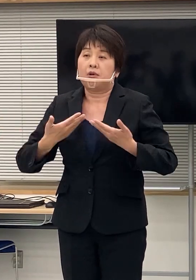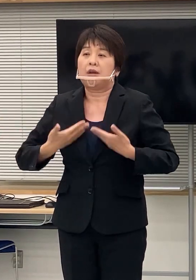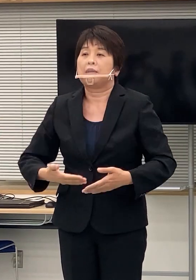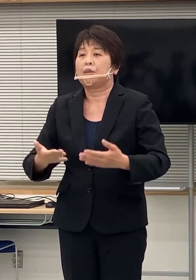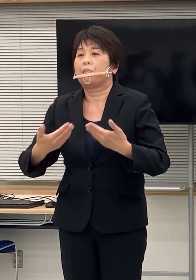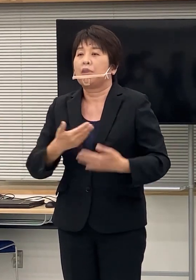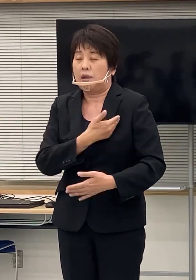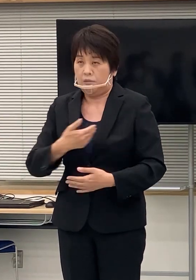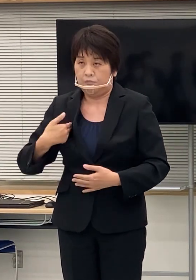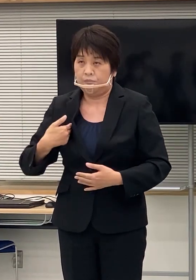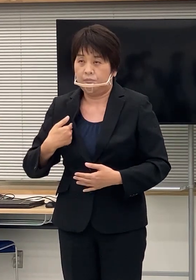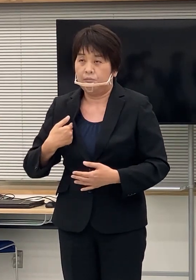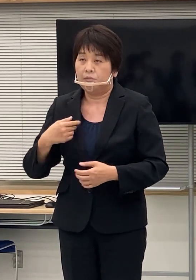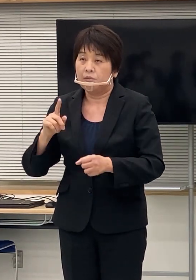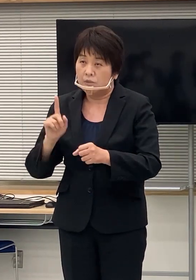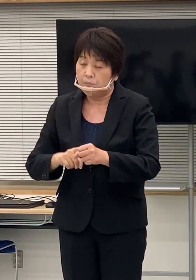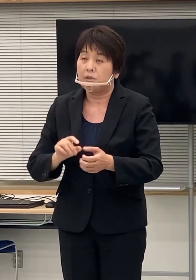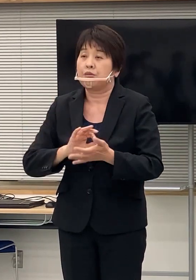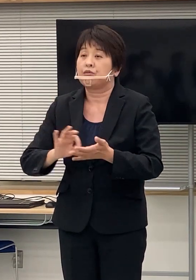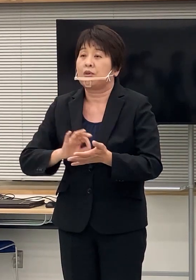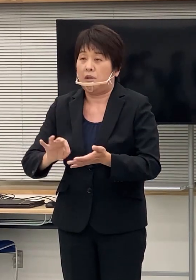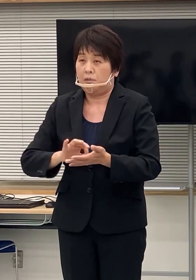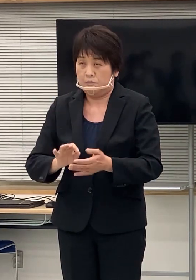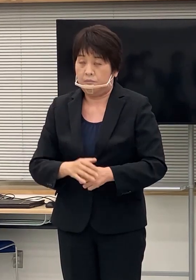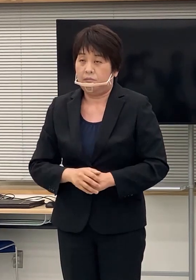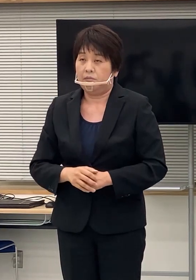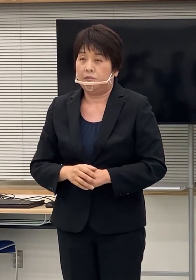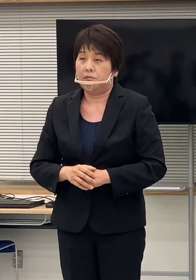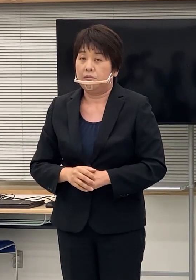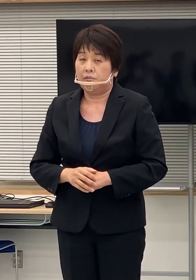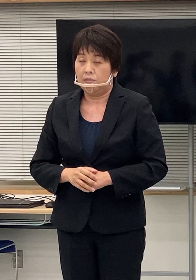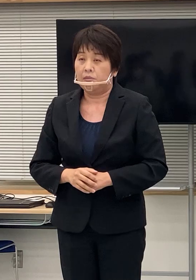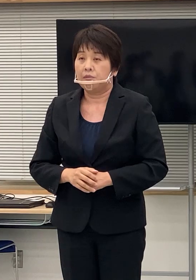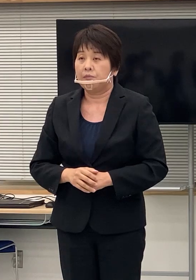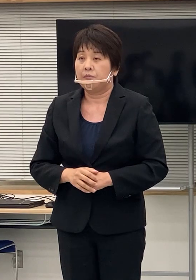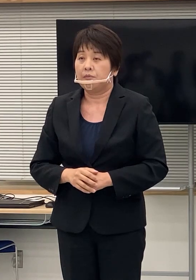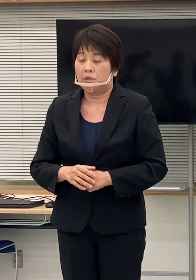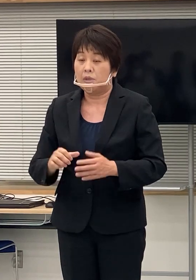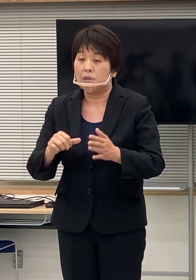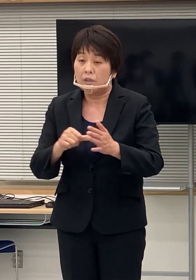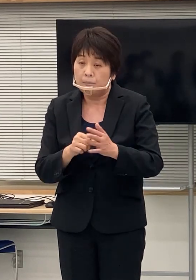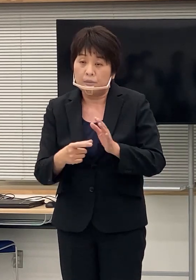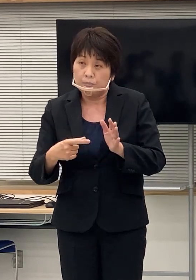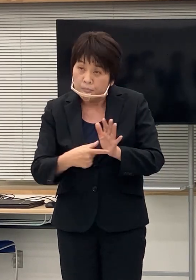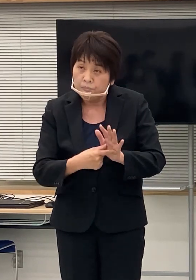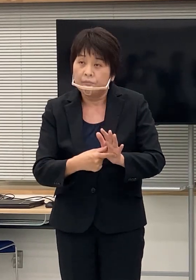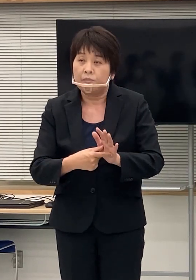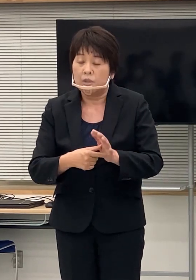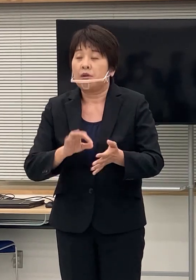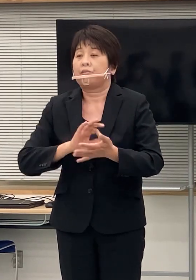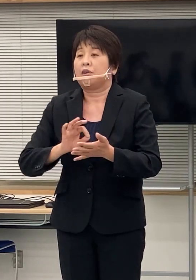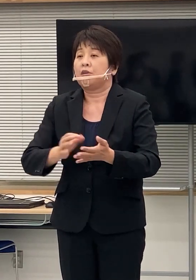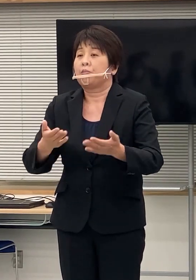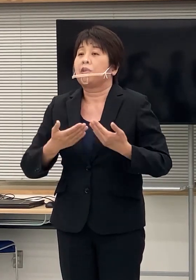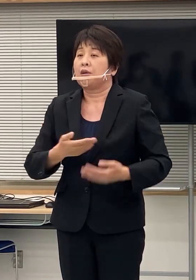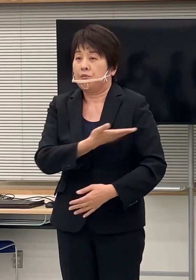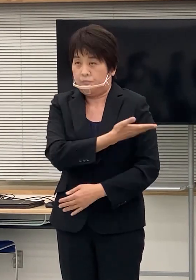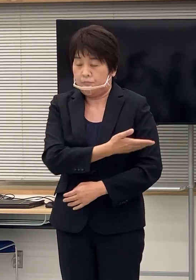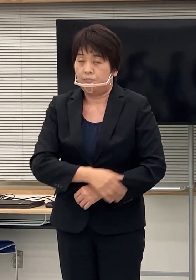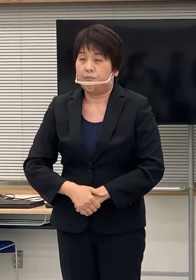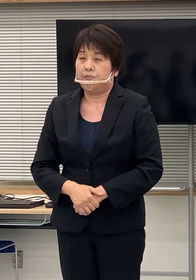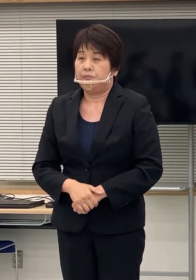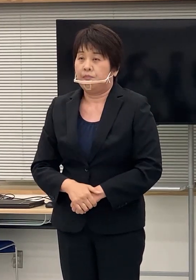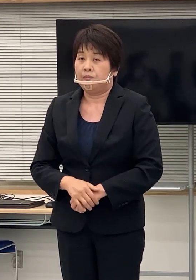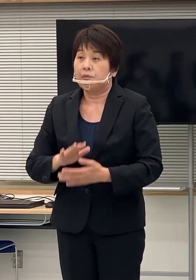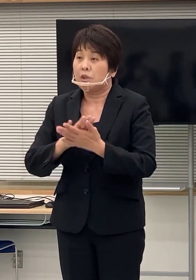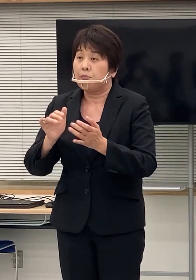も重複をいただく、宣言日とお名前を書いて重複をいただく、そういったことが可能となるものでありますので、